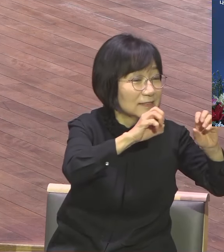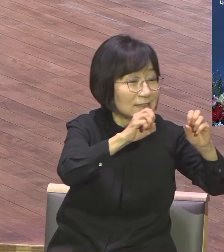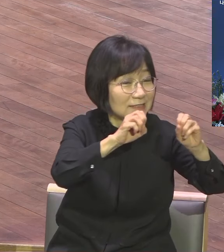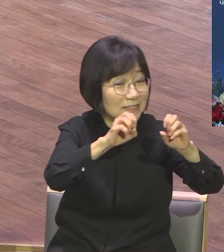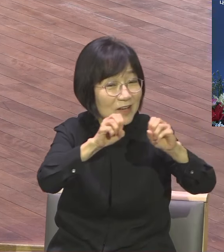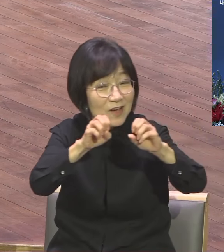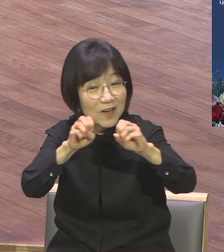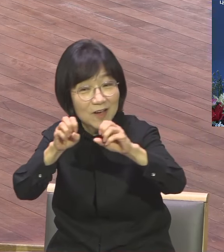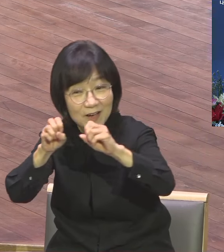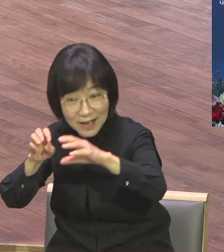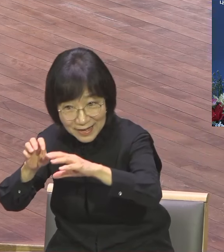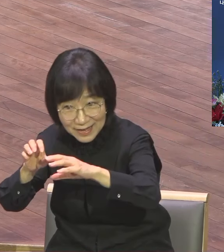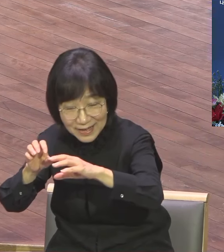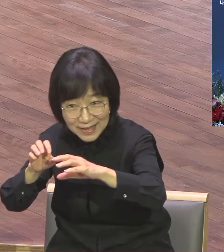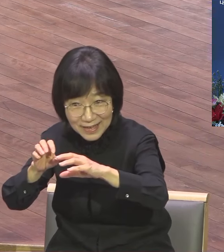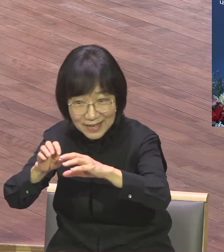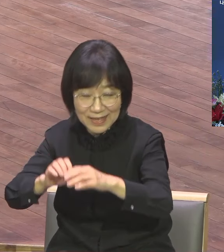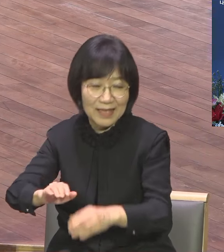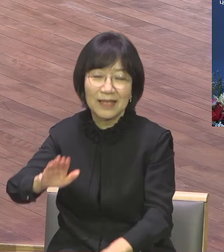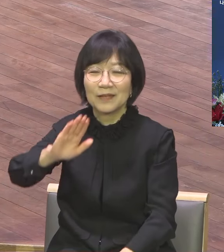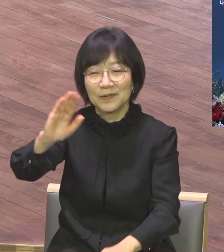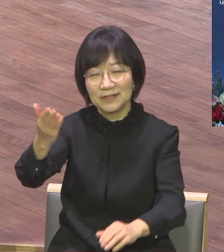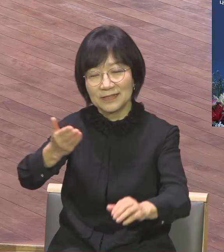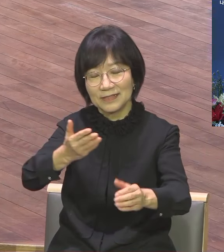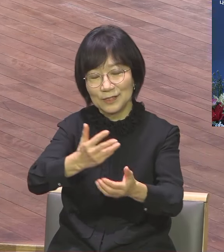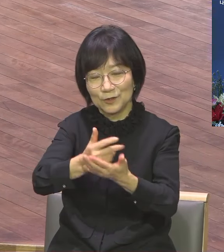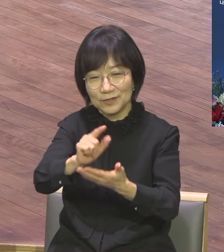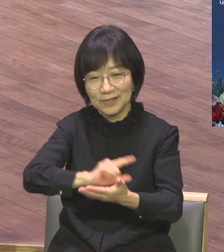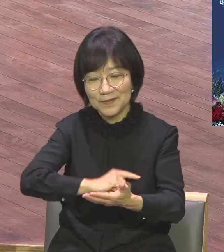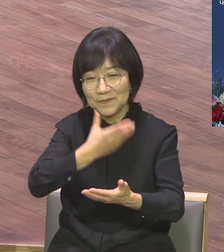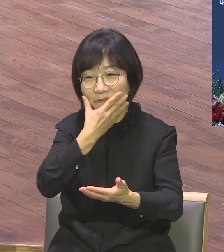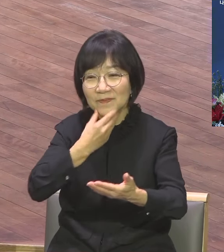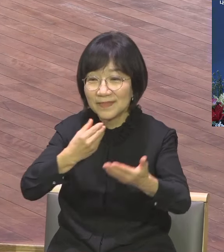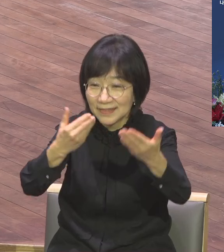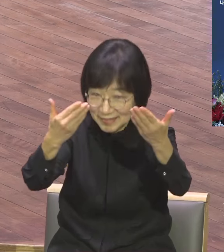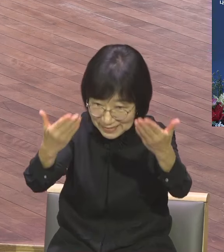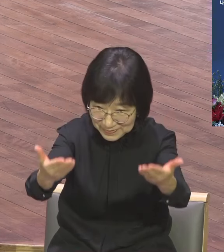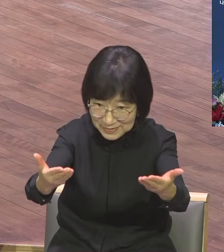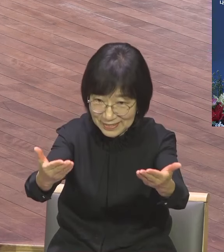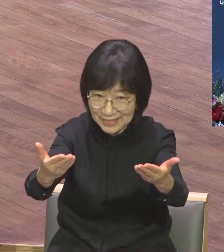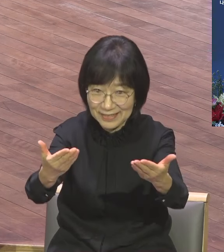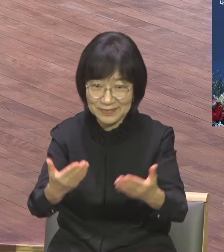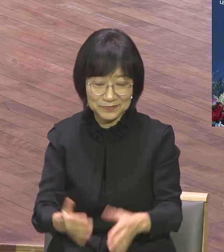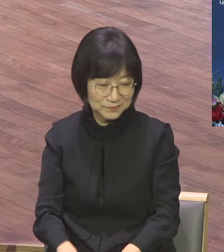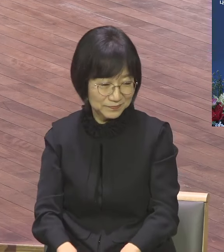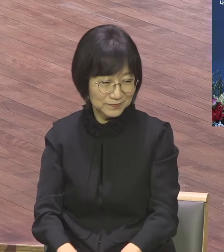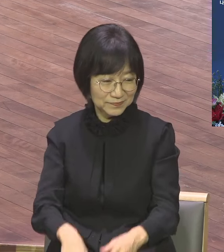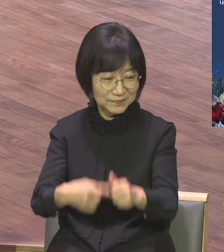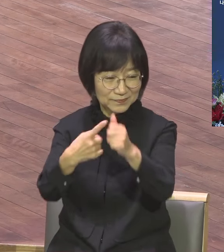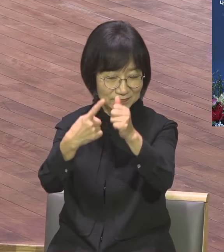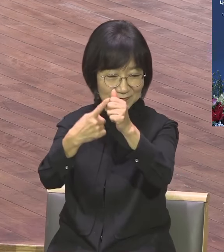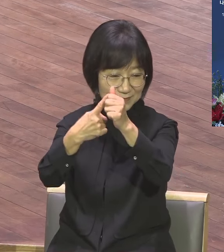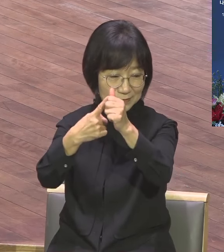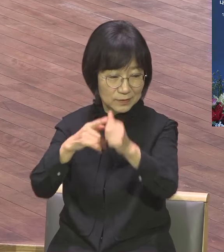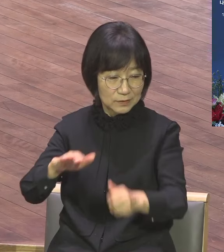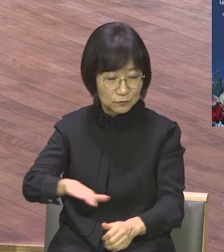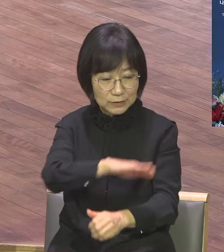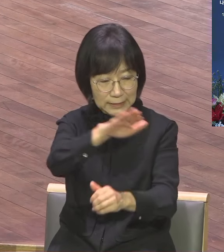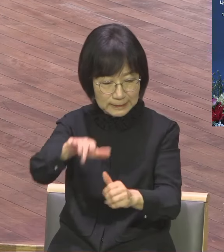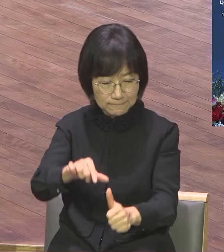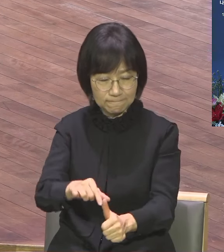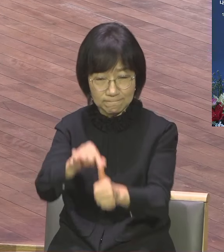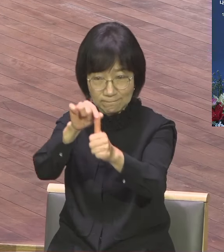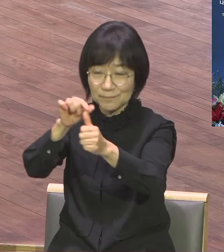그 자리에 나가는 성탄의 전령사들 다 되시기를 제물로 축복합니다. 그럼 첫째로 우리를 살린